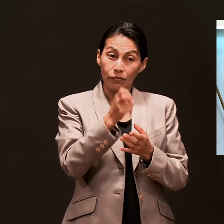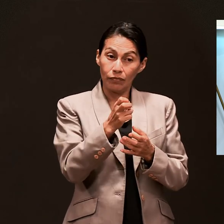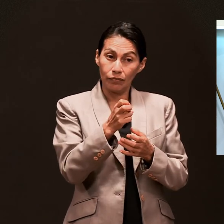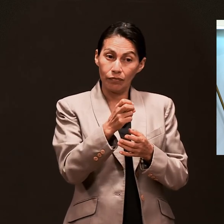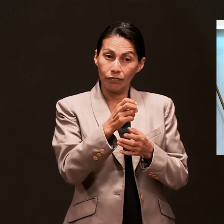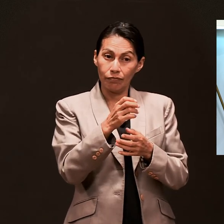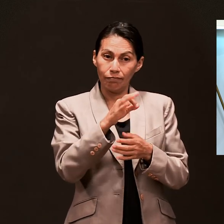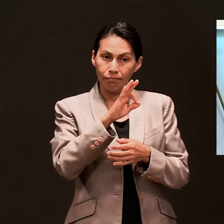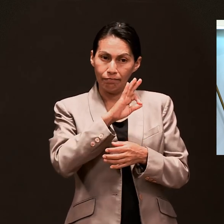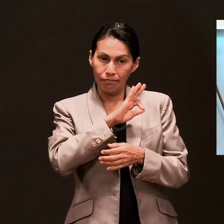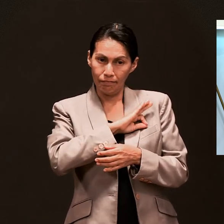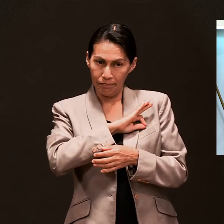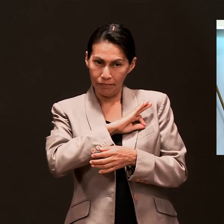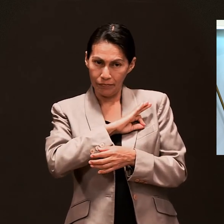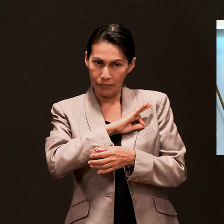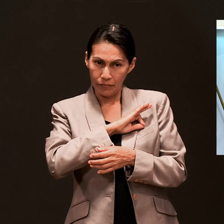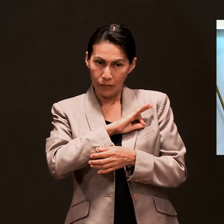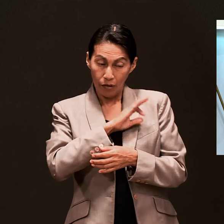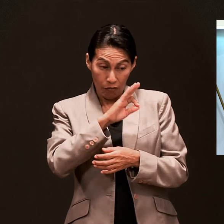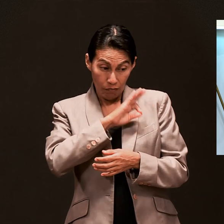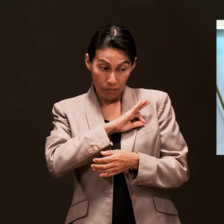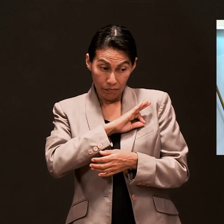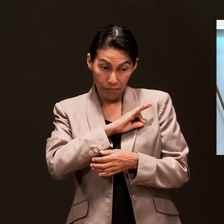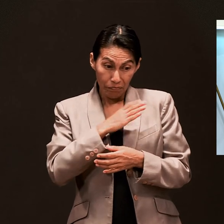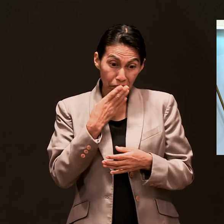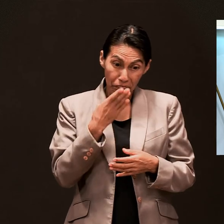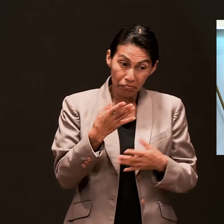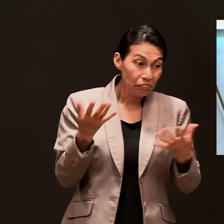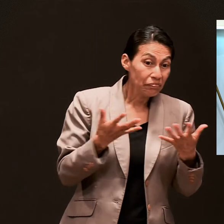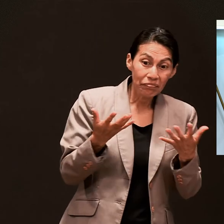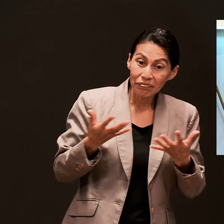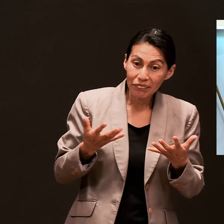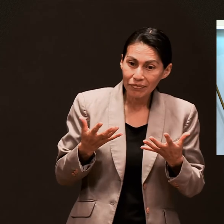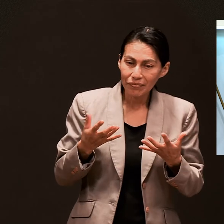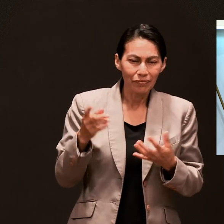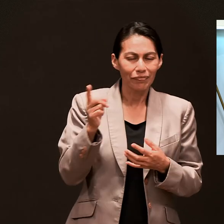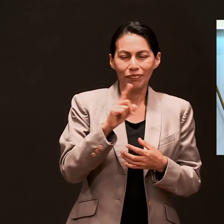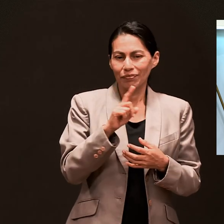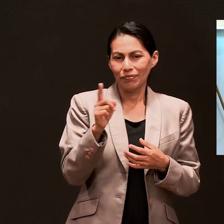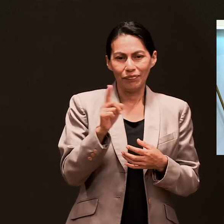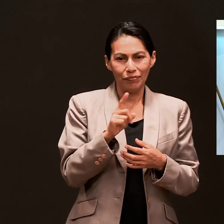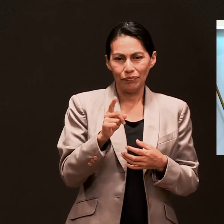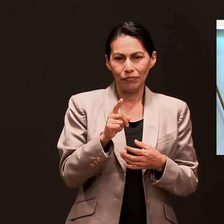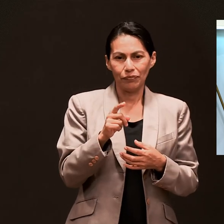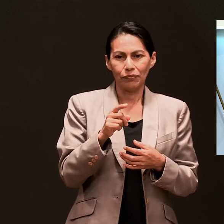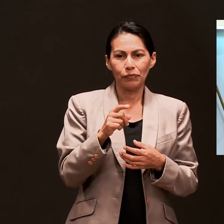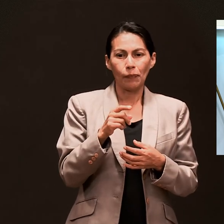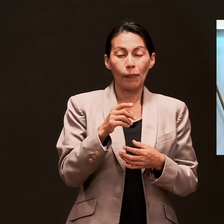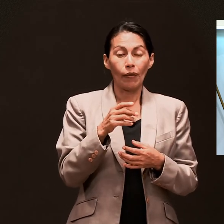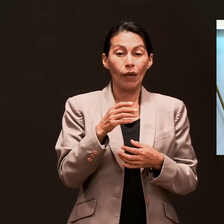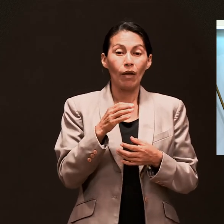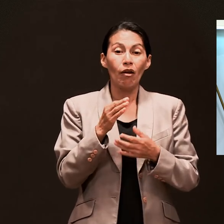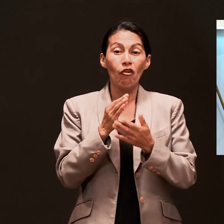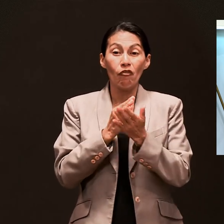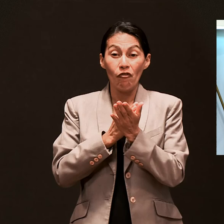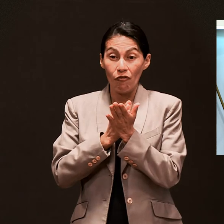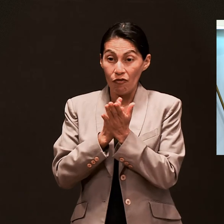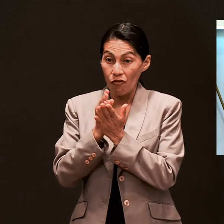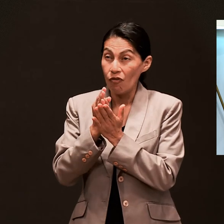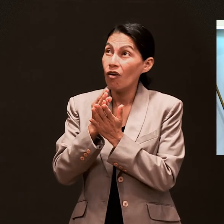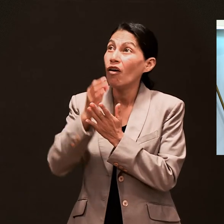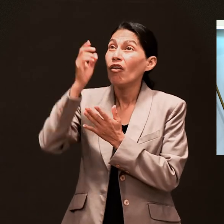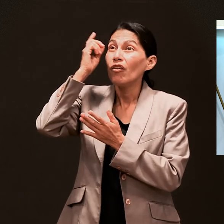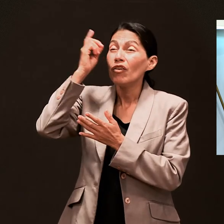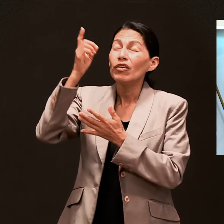en eso se basa nuestra no en nuestras buenas obras no No para nada sino